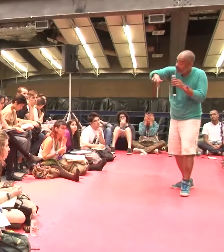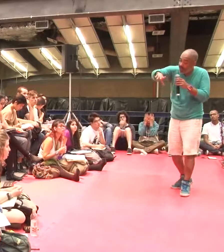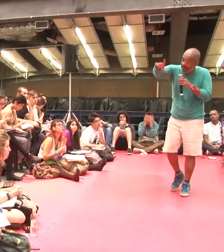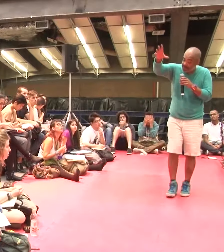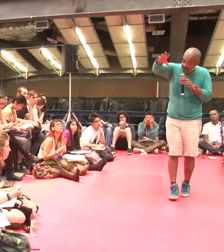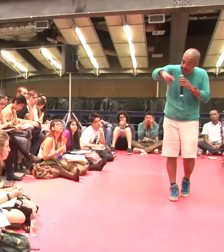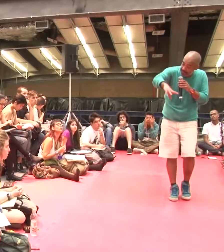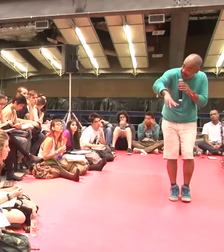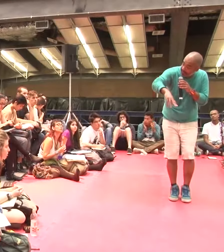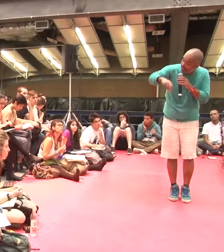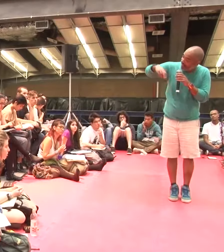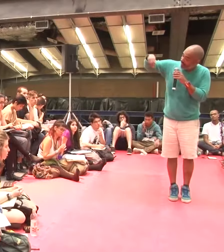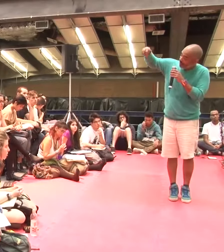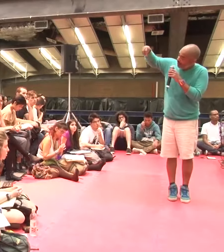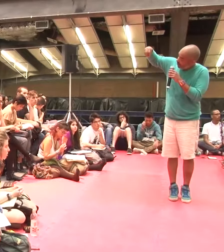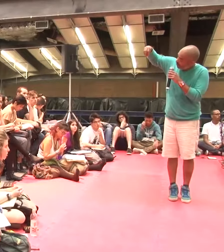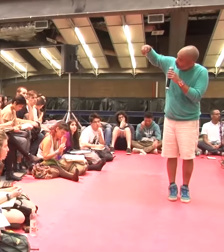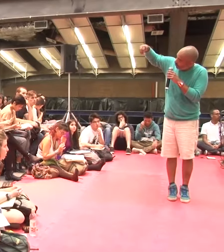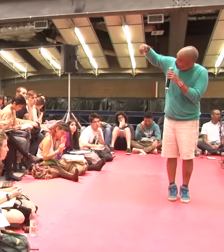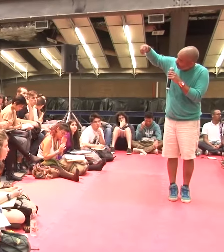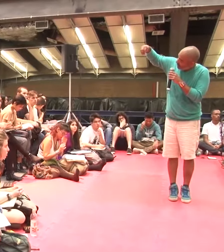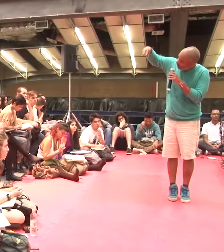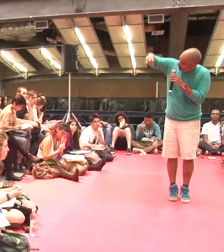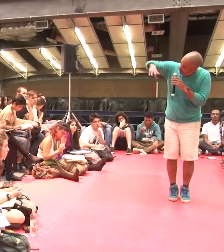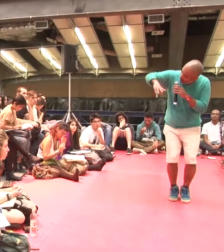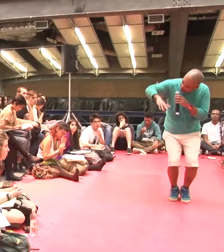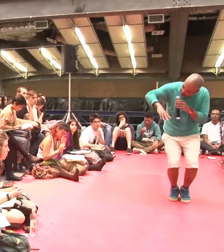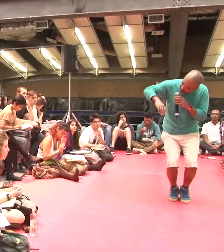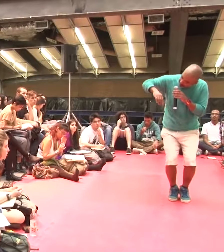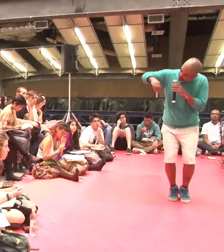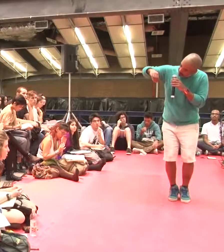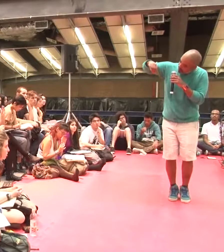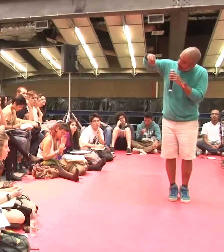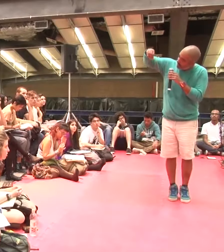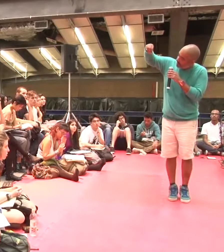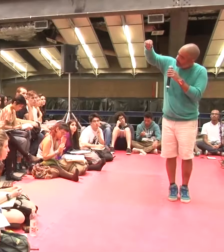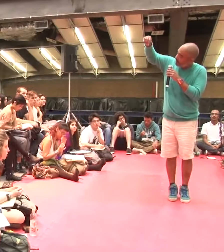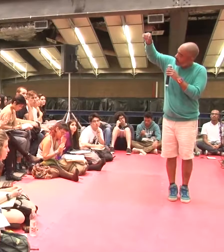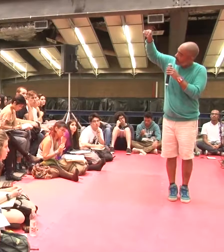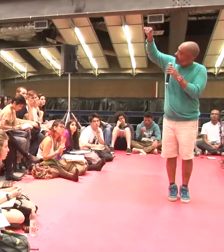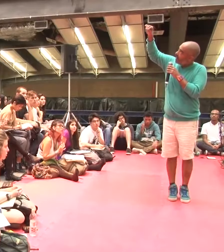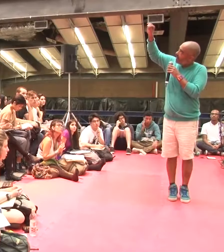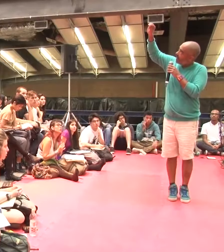ele pegasse no meio daquela confusão verbilhante, como se ele pensasse